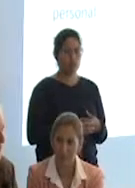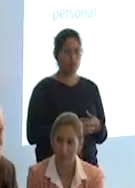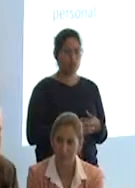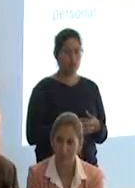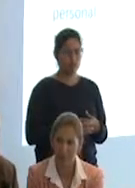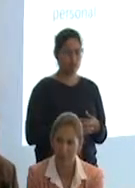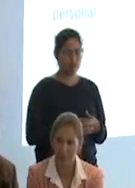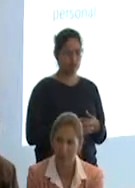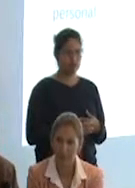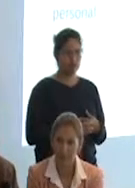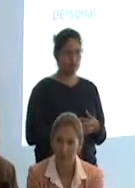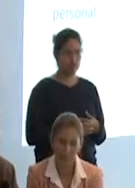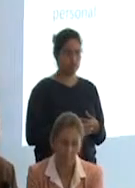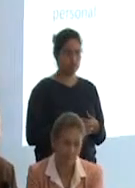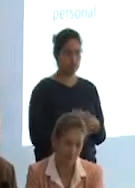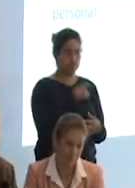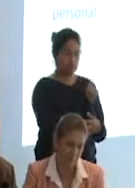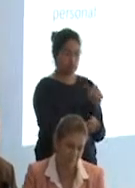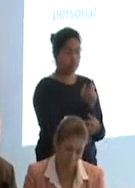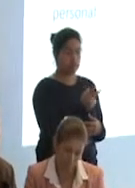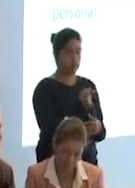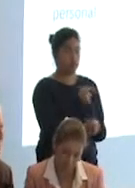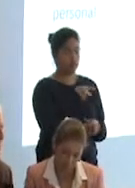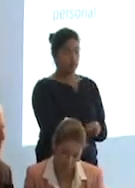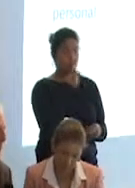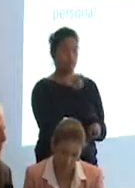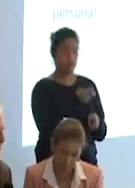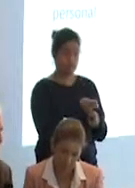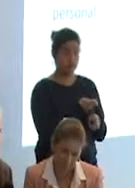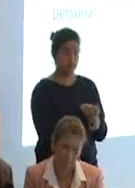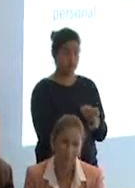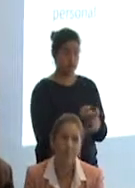pregunta es una pregunta difícil.